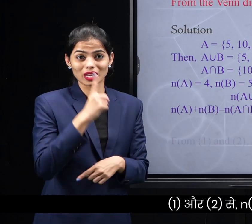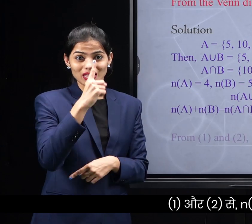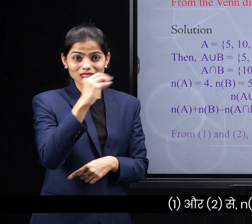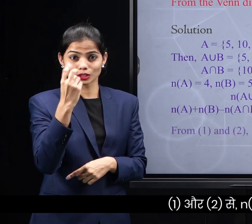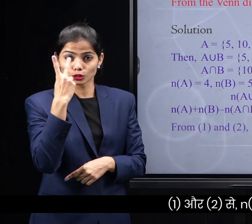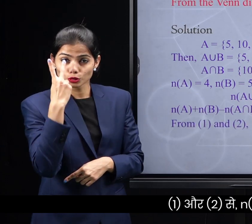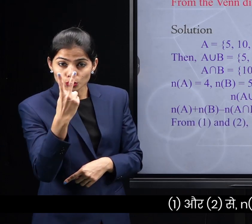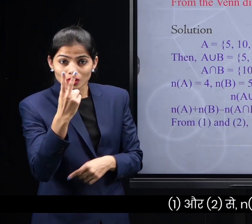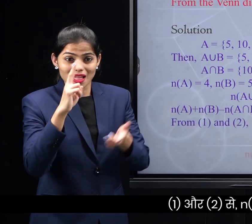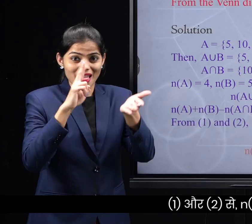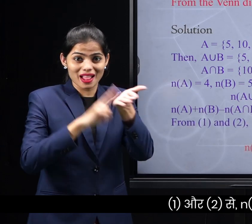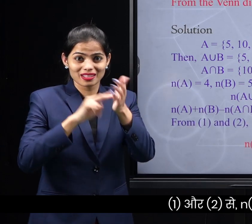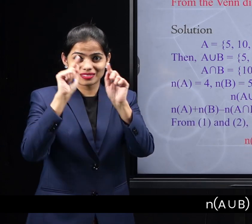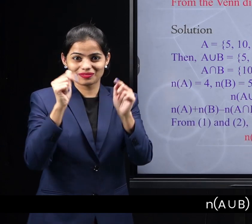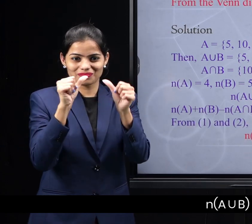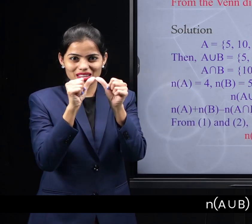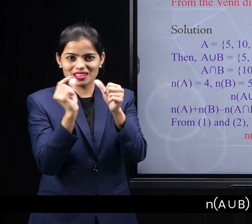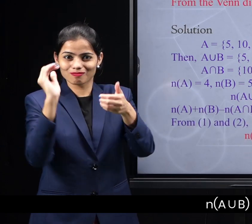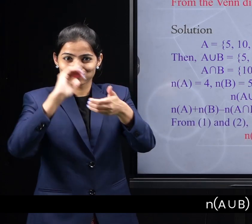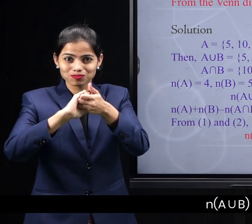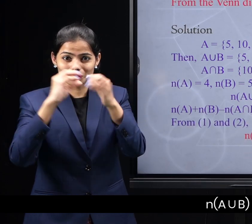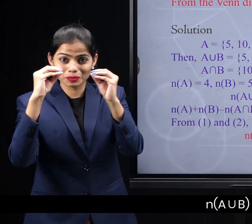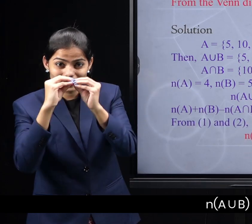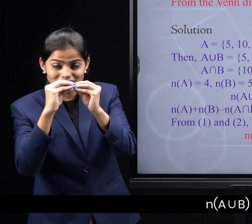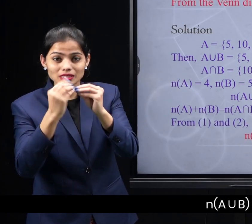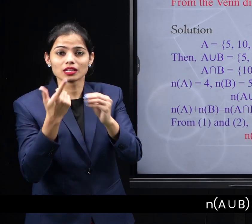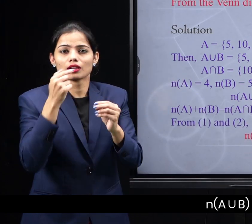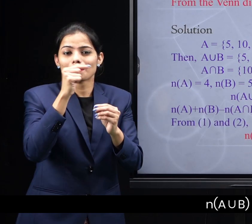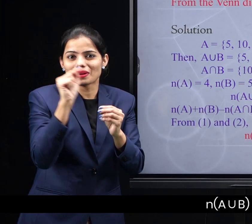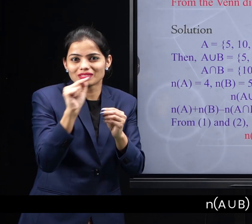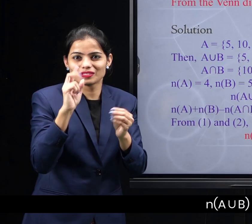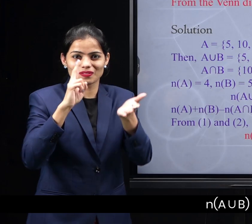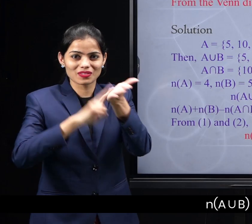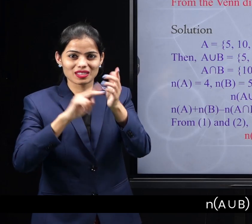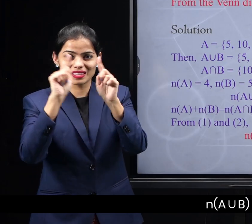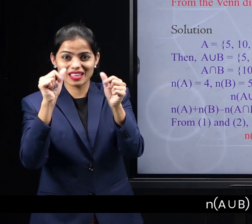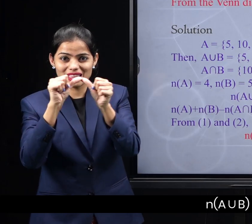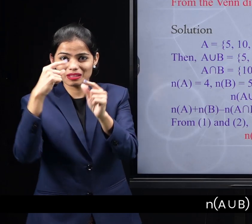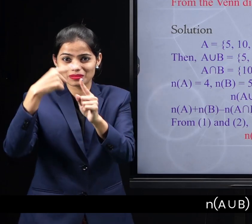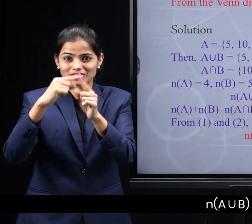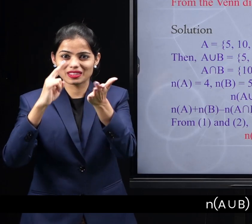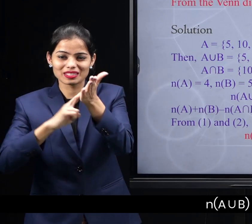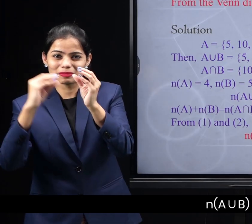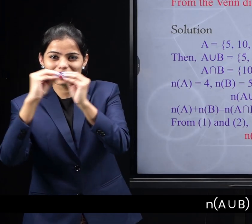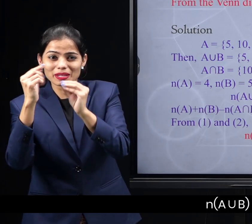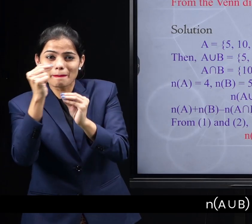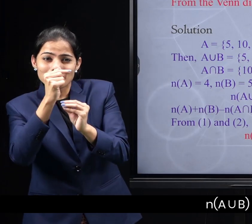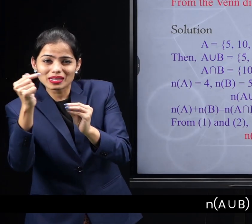एक और दो से N into A union B is equals to N into A plus N into B minus N into